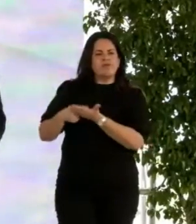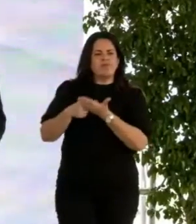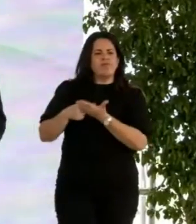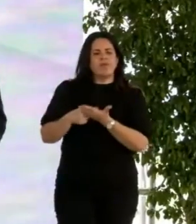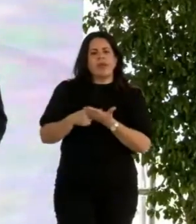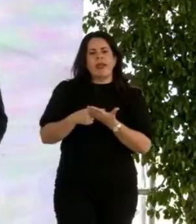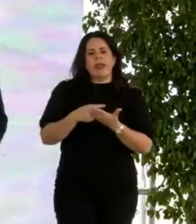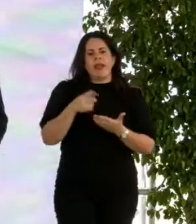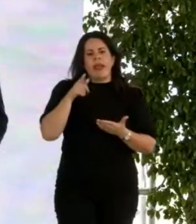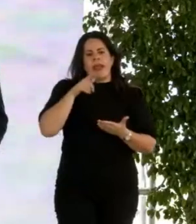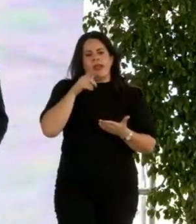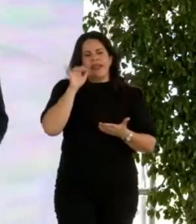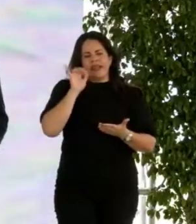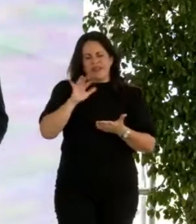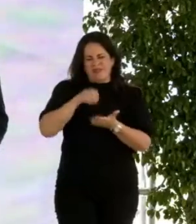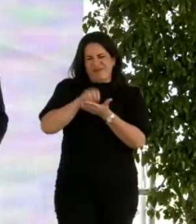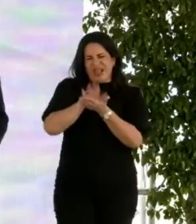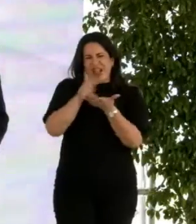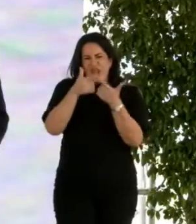que impide que,